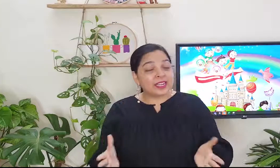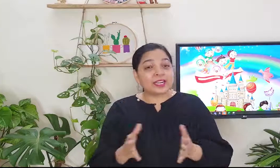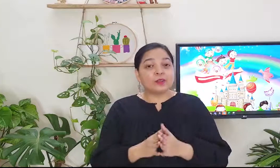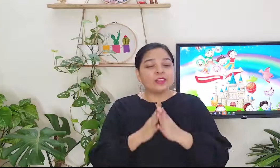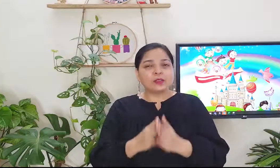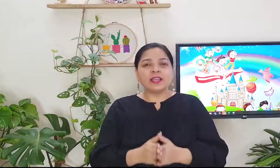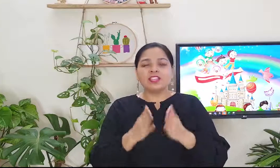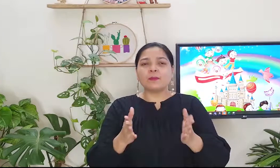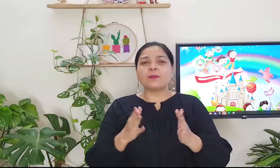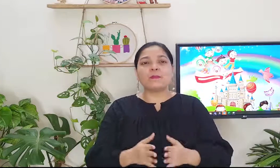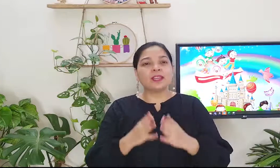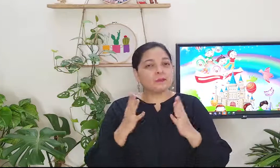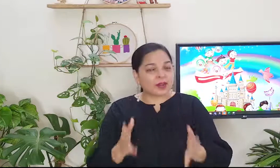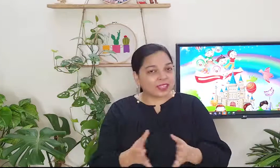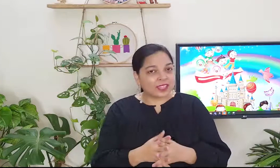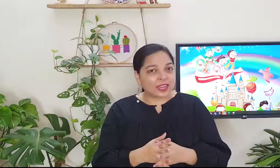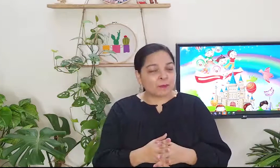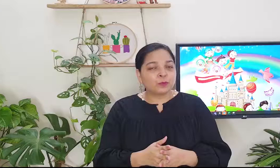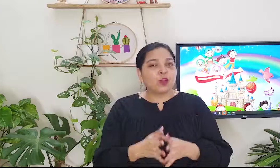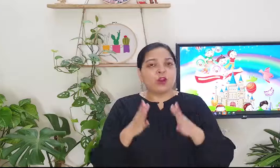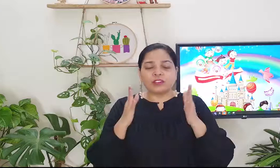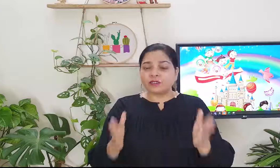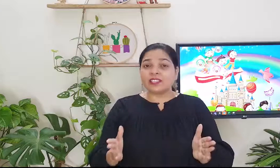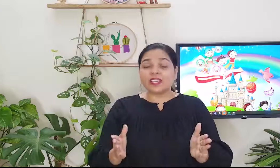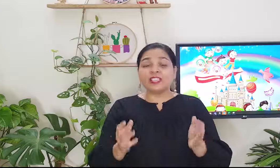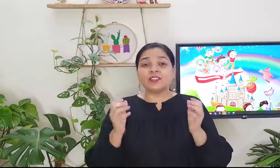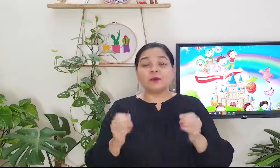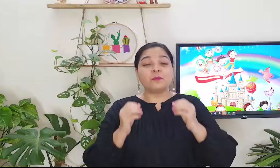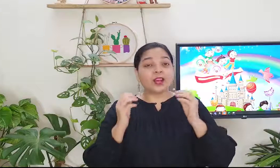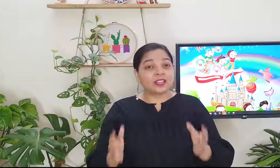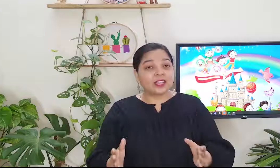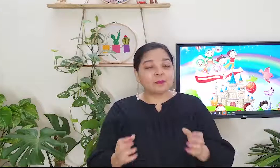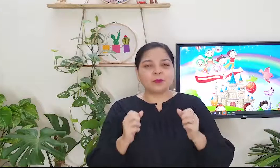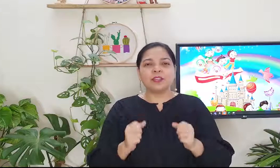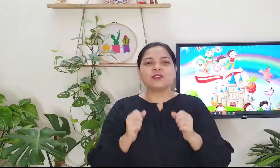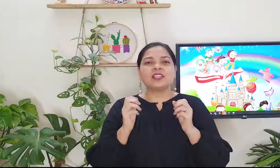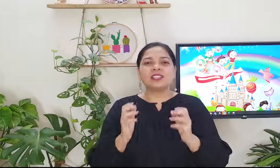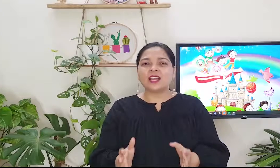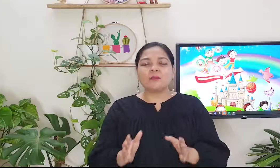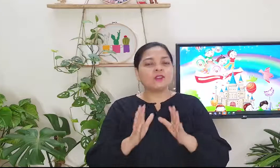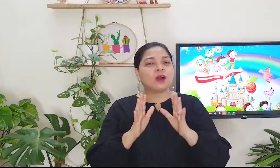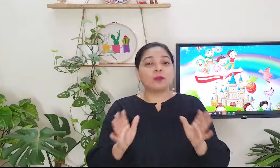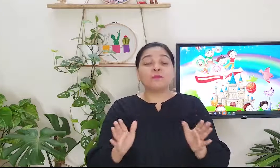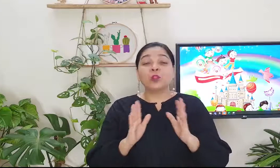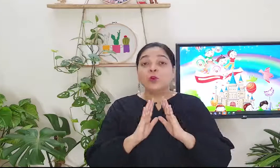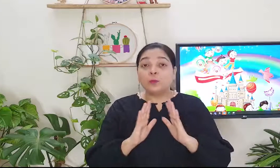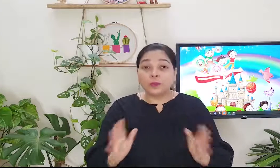আর যেখানে আমরা প্রার্থনা করব। আর বিশ্বাস করো কি আমরা যখন প্রার্থনা করছো, ঈশ্বরের শক্তি সেখানে